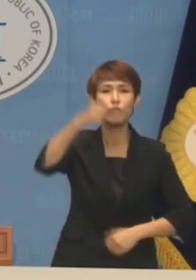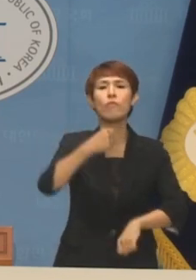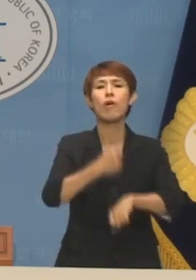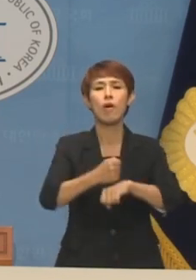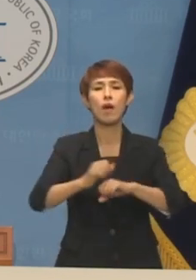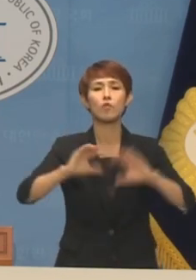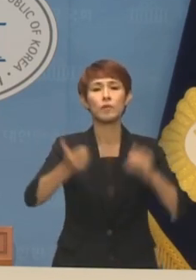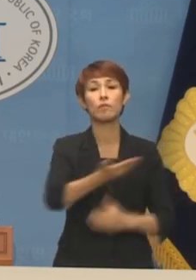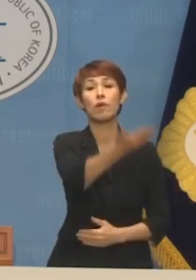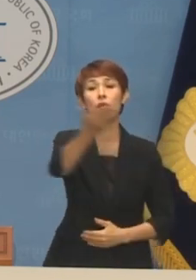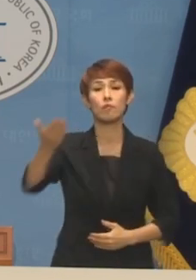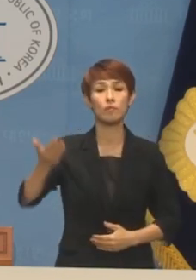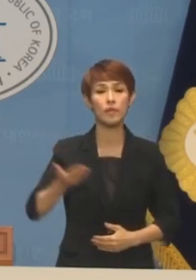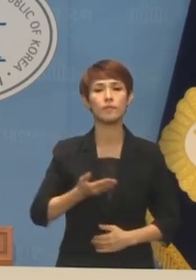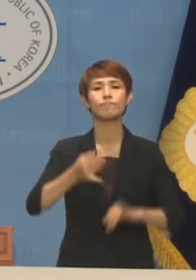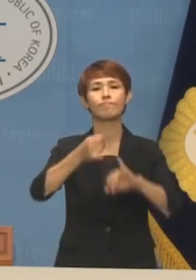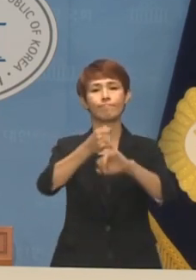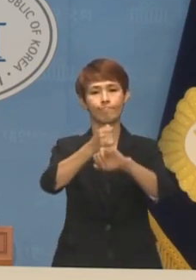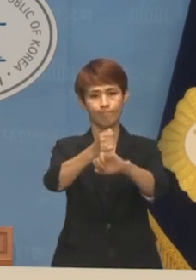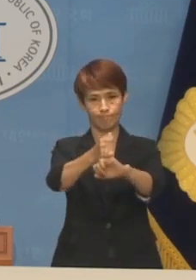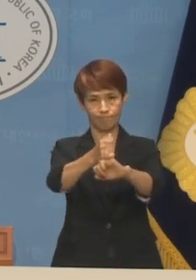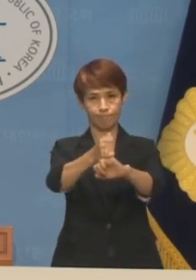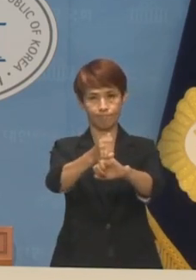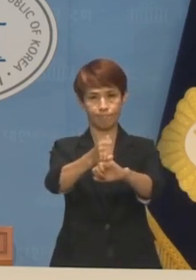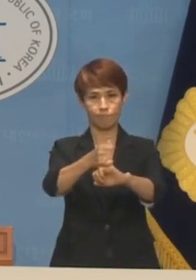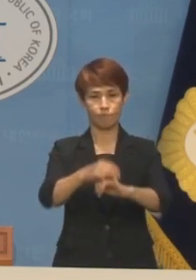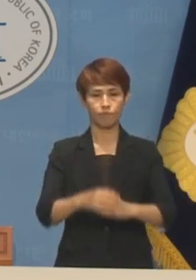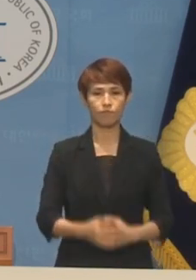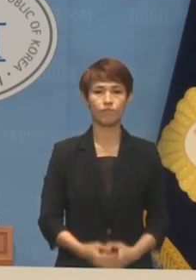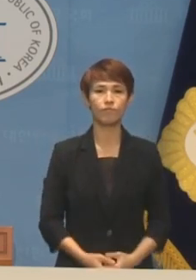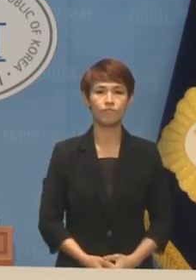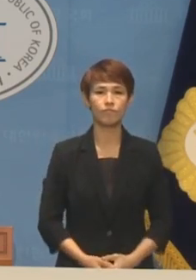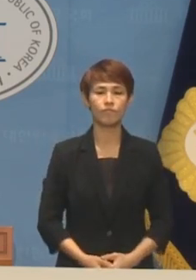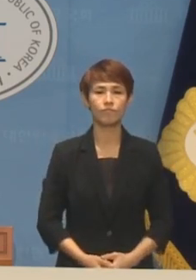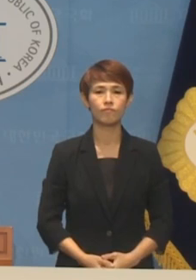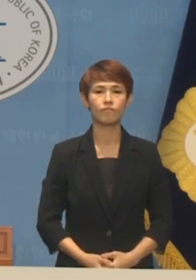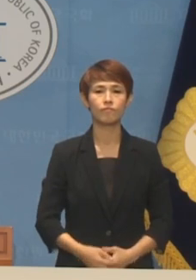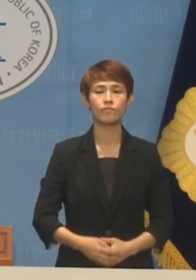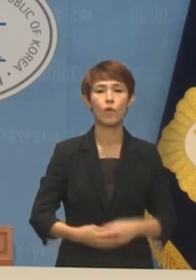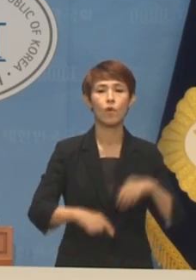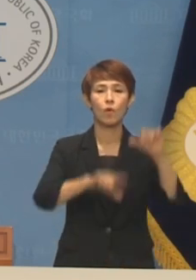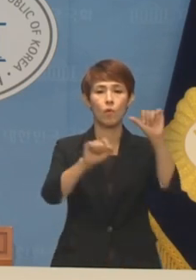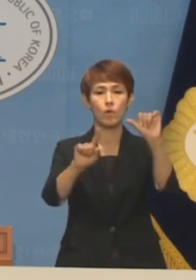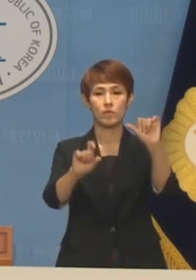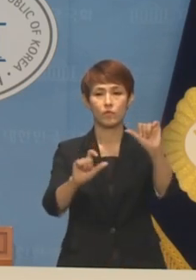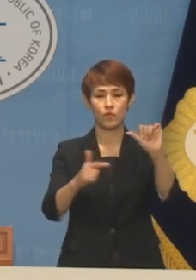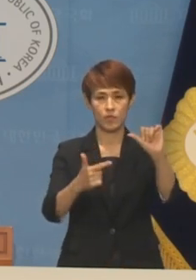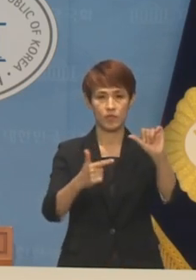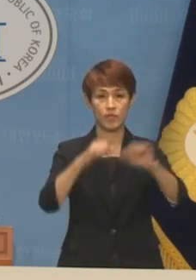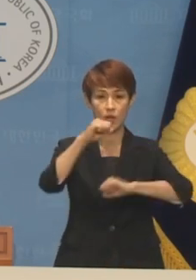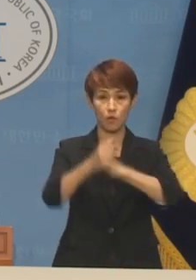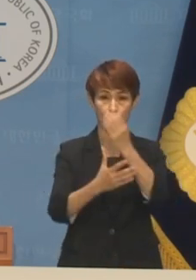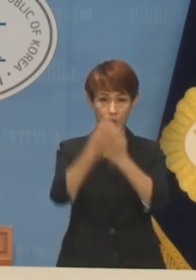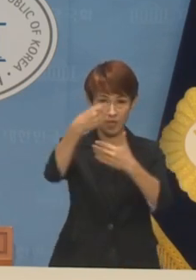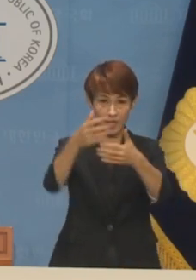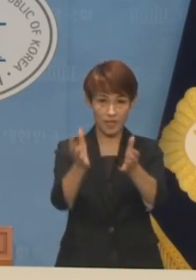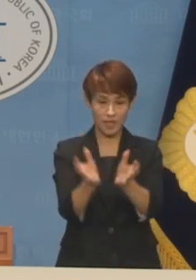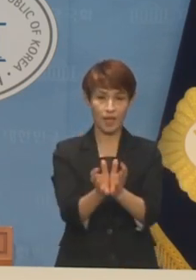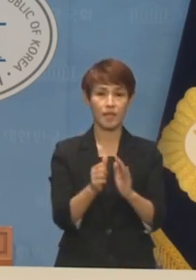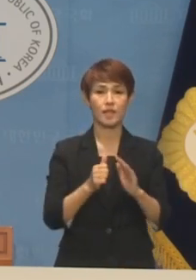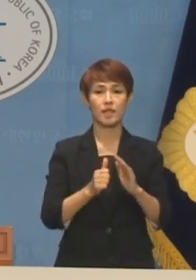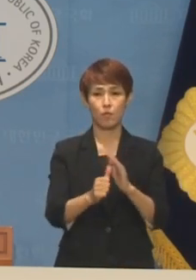국민 여러분께 약속을 드립니다. 2024년 5월 16일 자유통일당 당원을